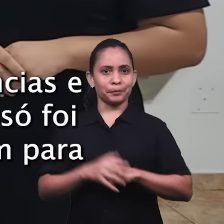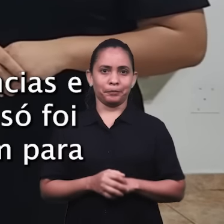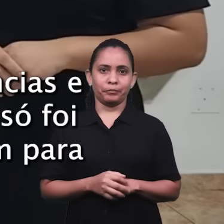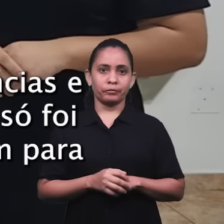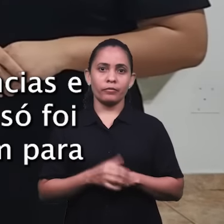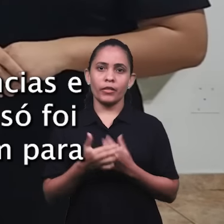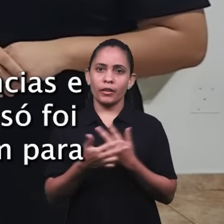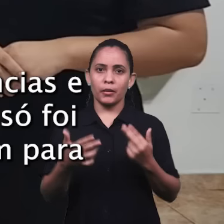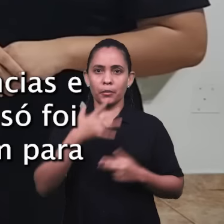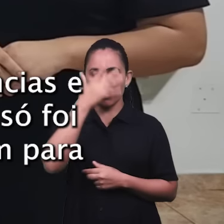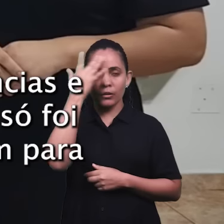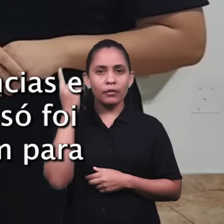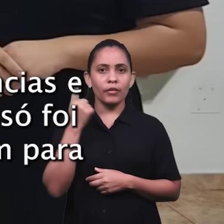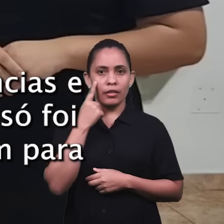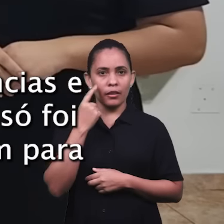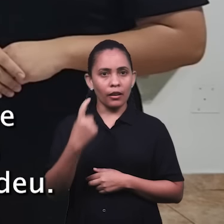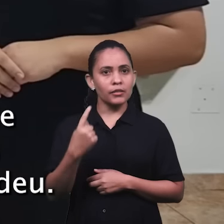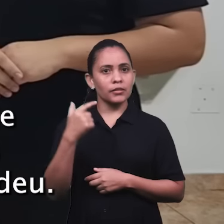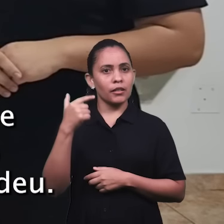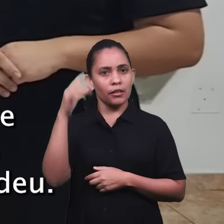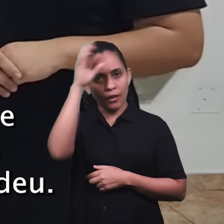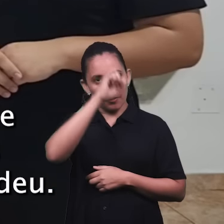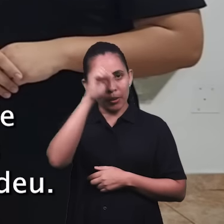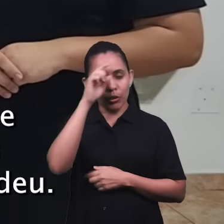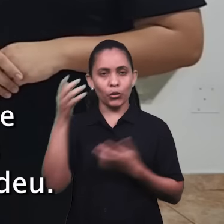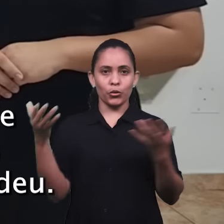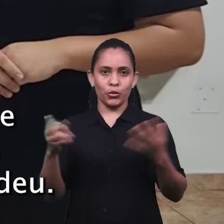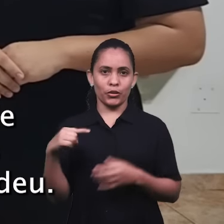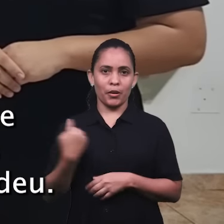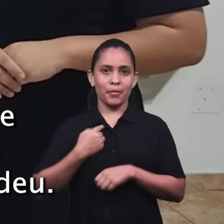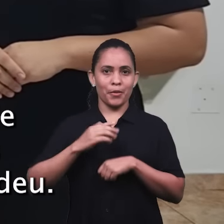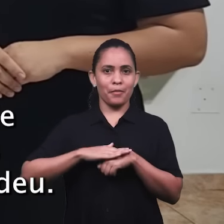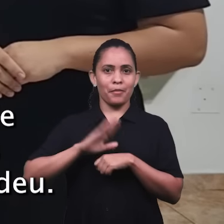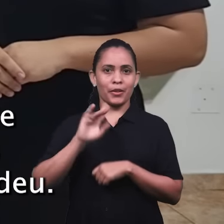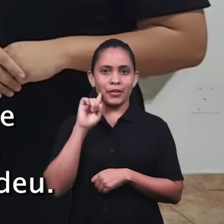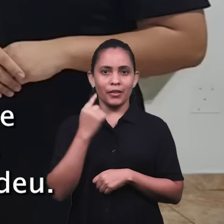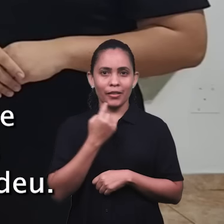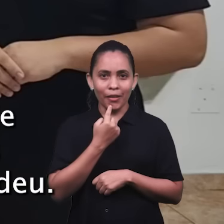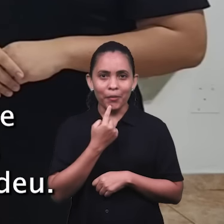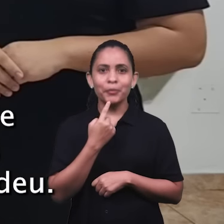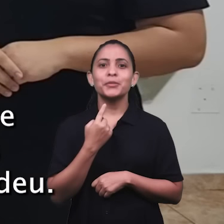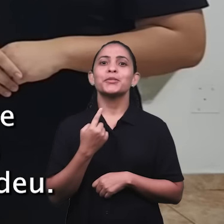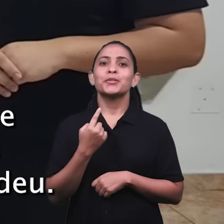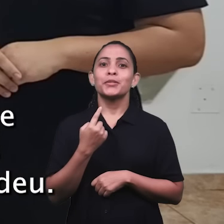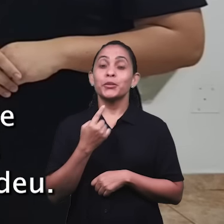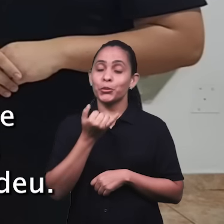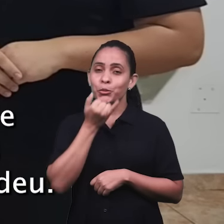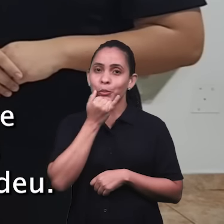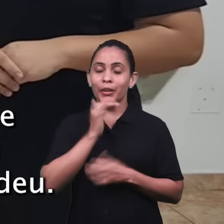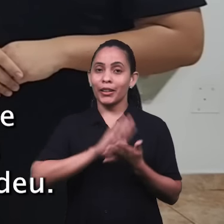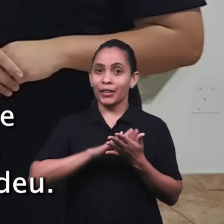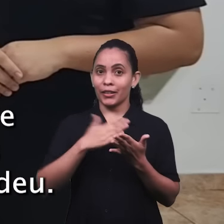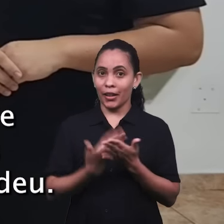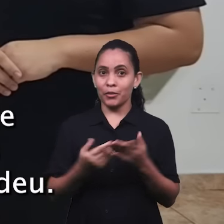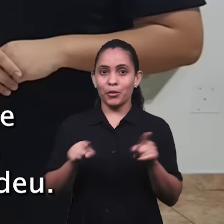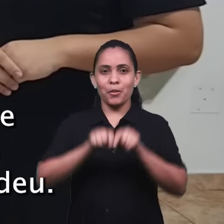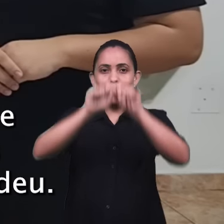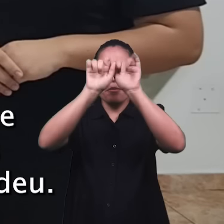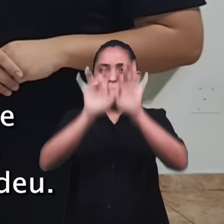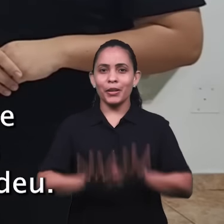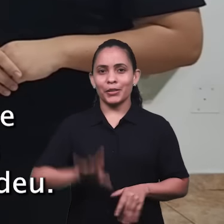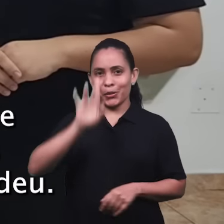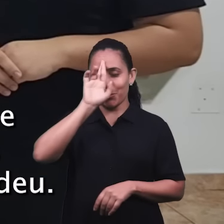iglesia al ver este trabajo. Y muchas personas se fueron interesando y vieron muchos frutos. Hoy